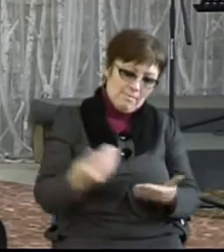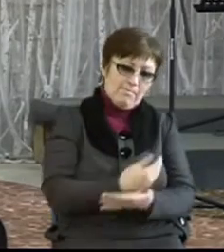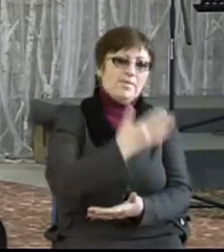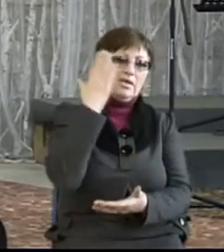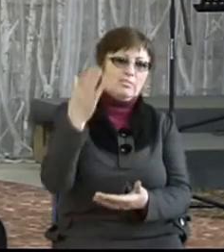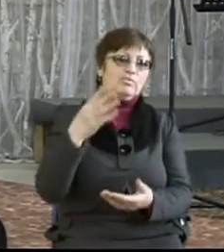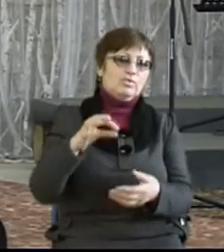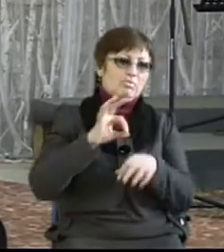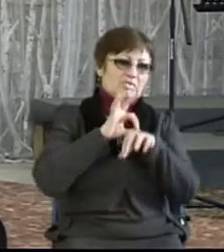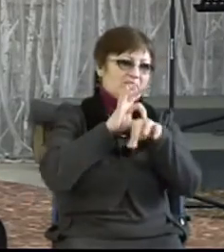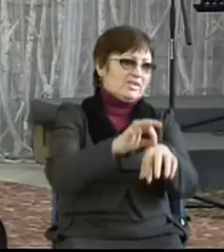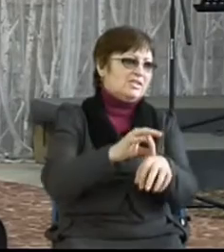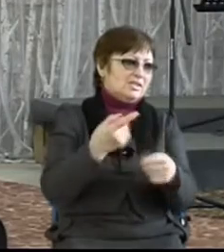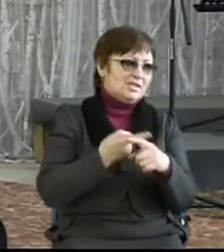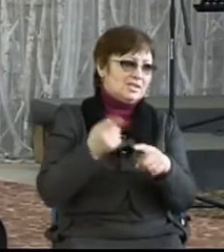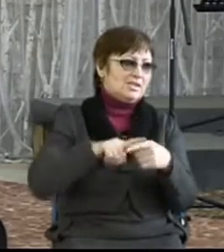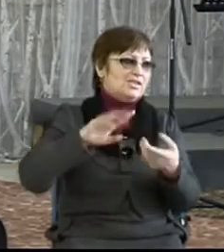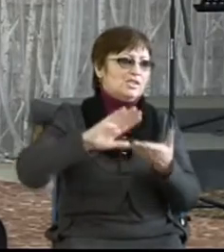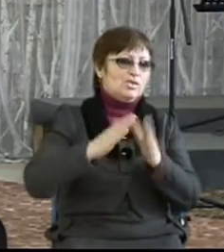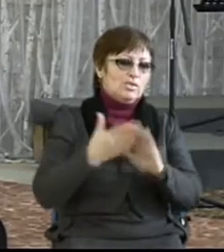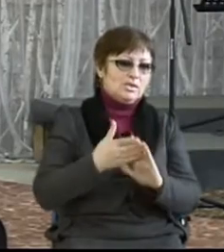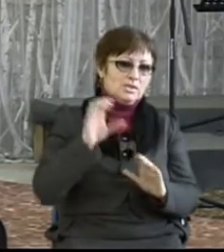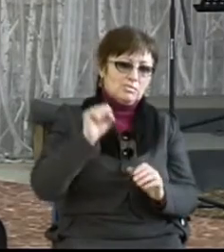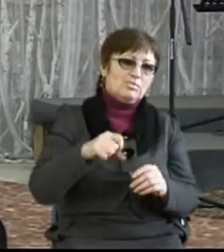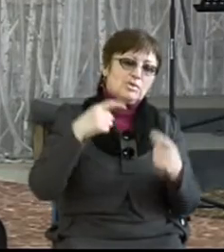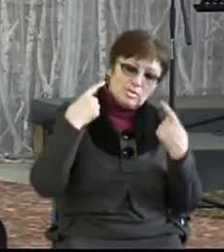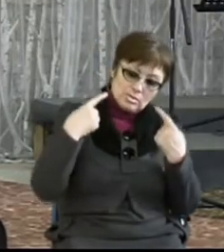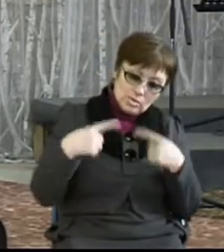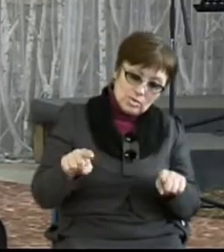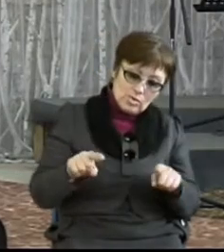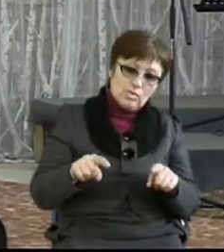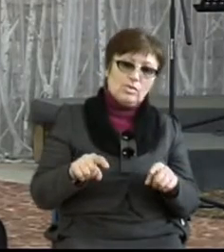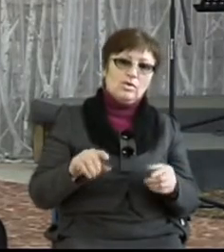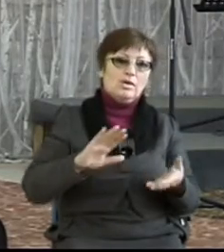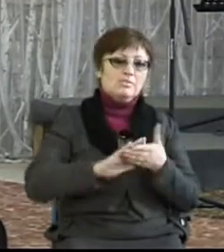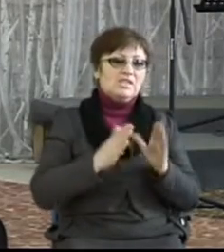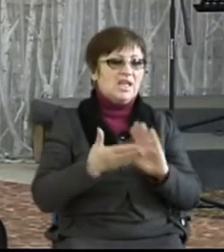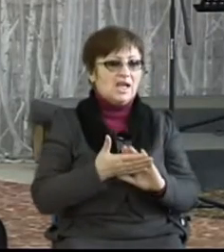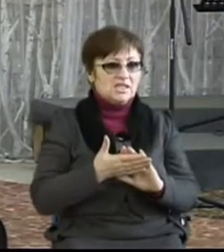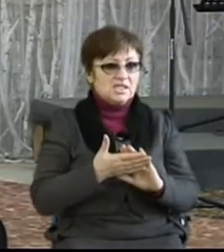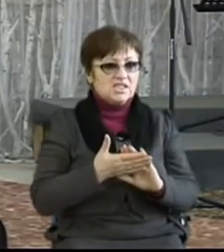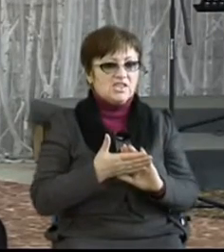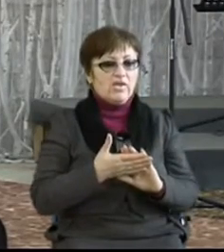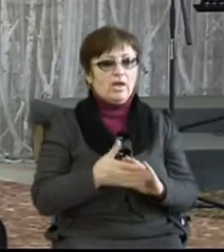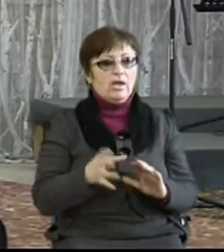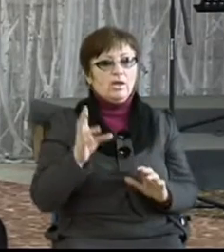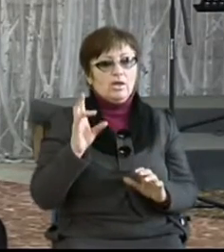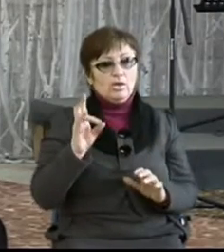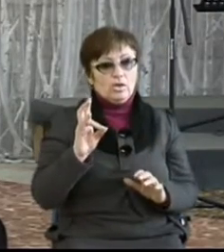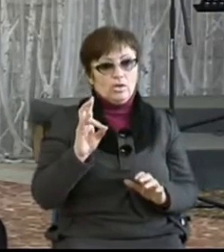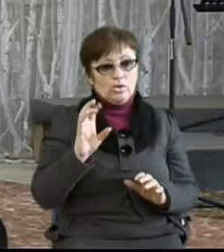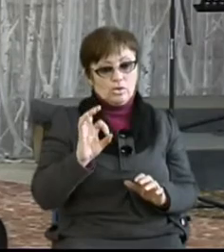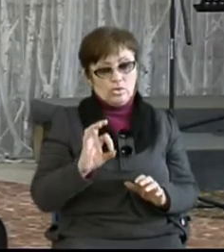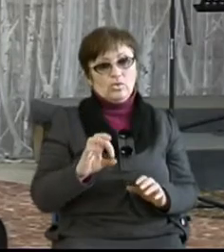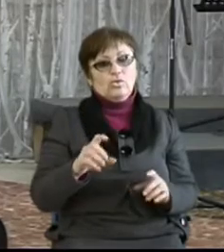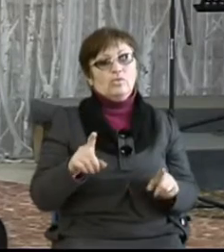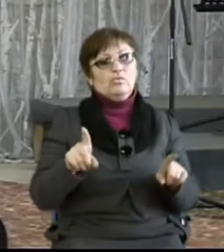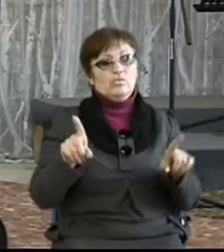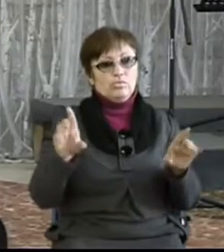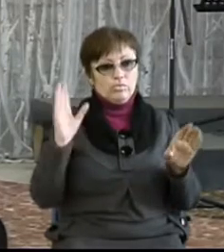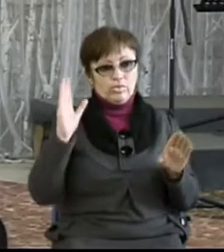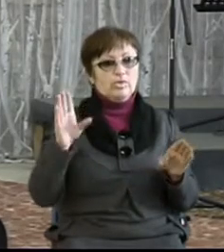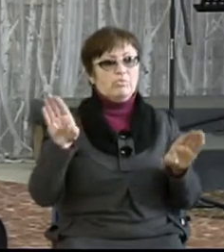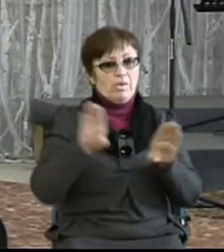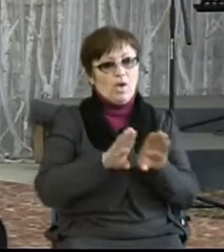нам проводить по этой ситуации, может быть, на другом уровне, может быть, с другими обстоятельствами, может быть, каким-то образом по-другому, но они чем-то